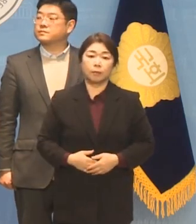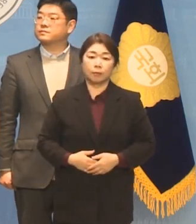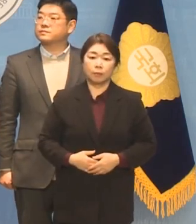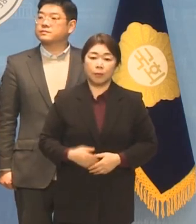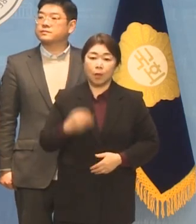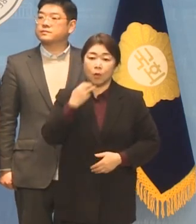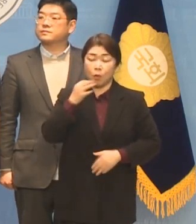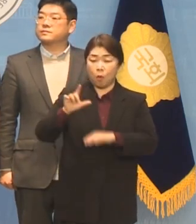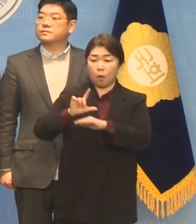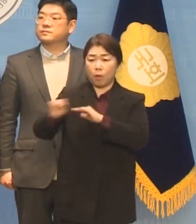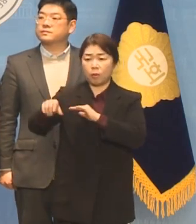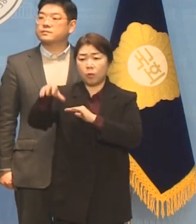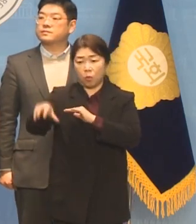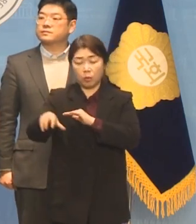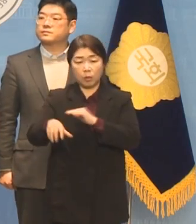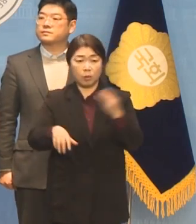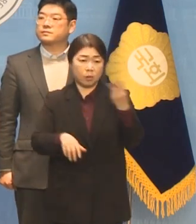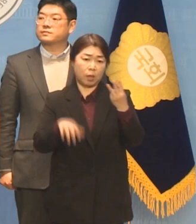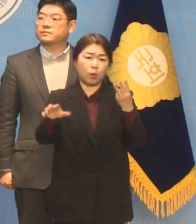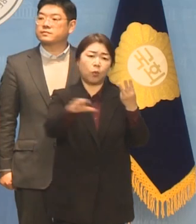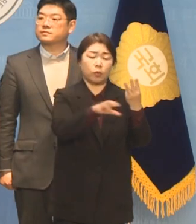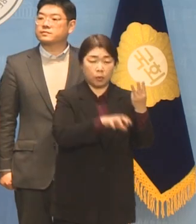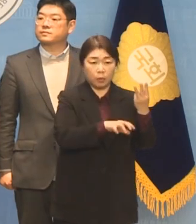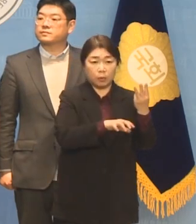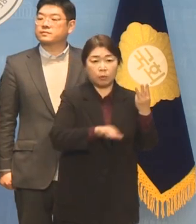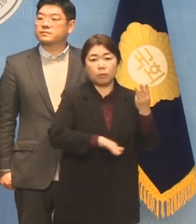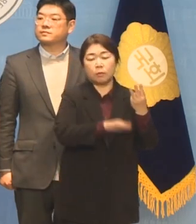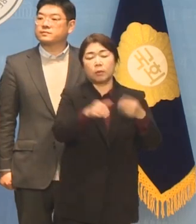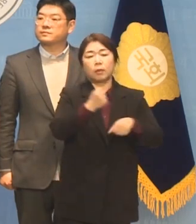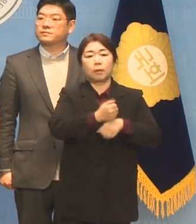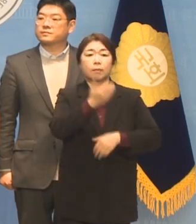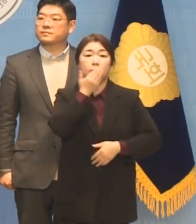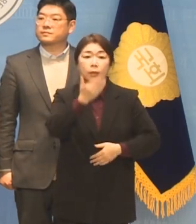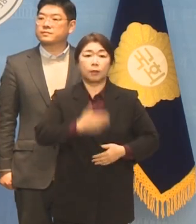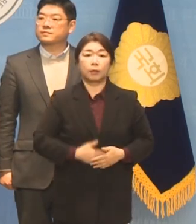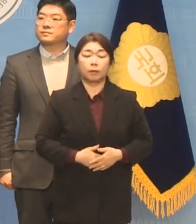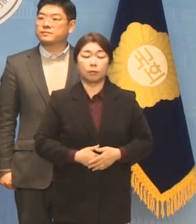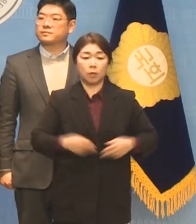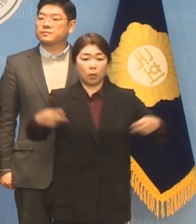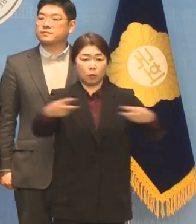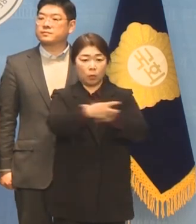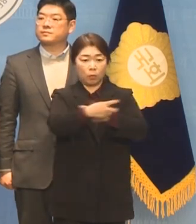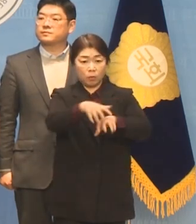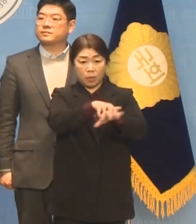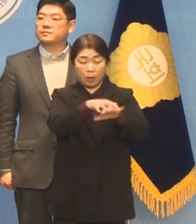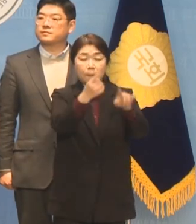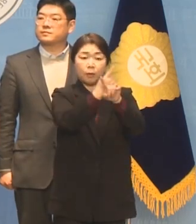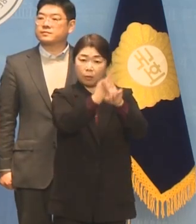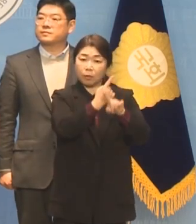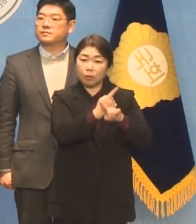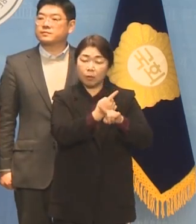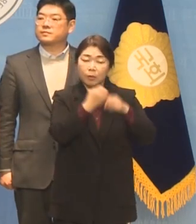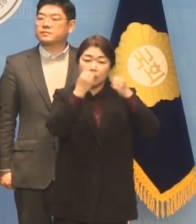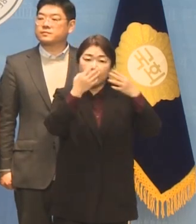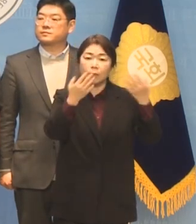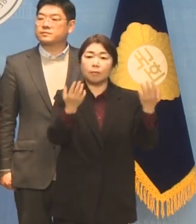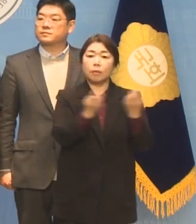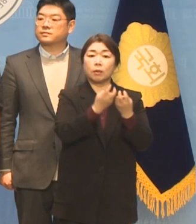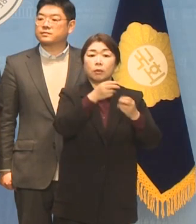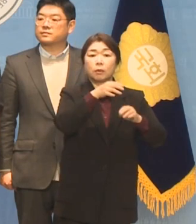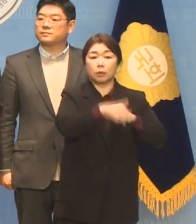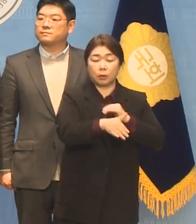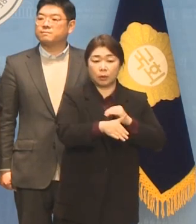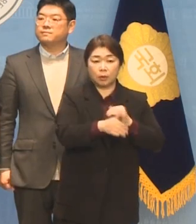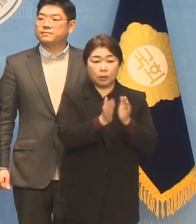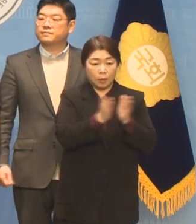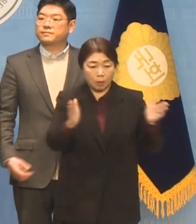우리 도봉, 중랑, 강동도 가능합니다. 교통체계 개편에 더해 새로운 방식을 도입한다면